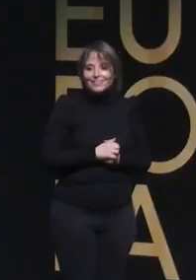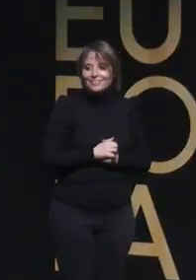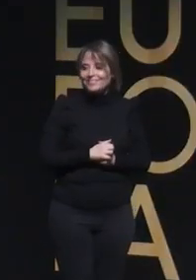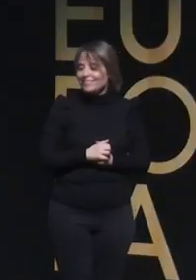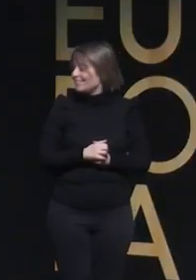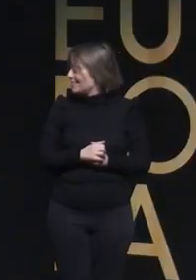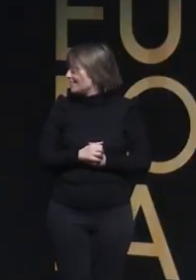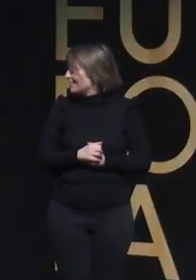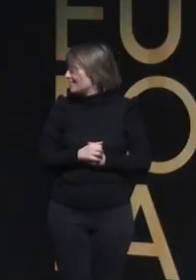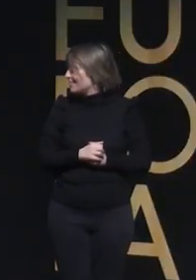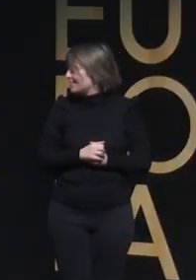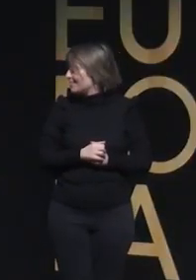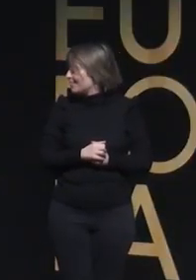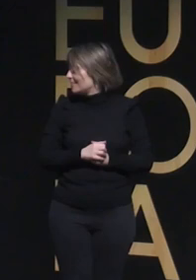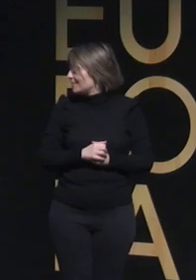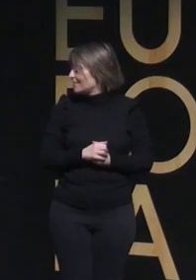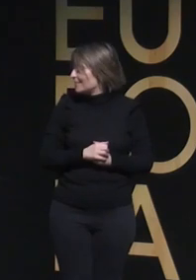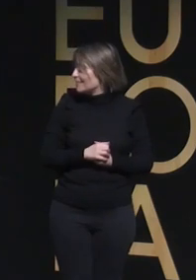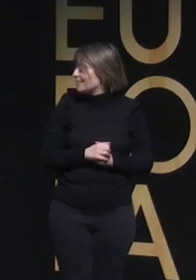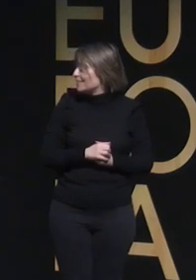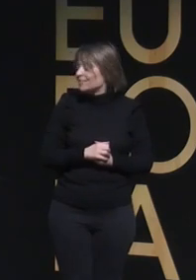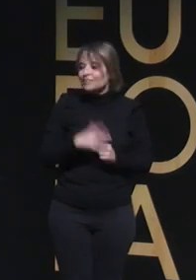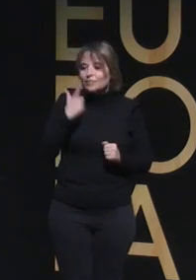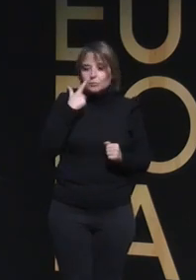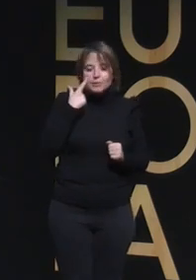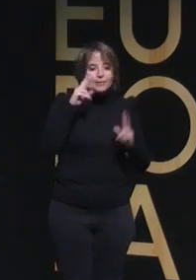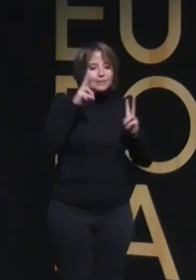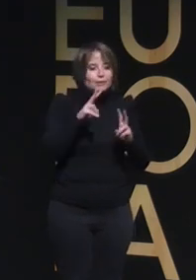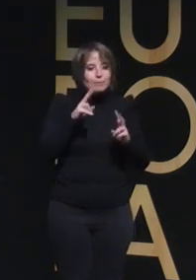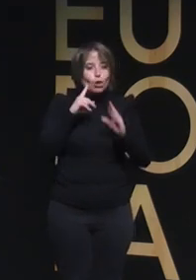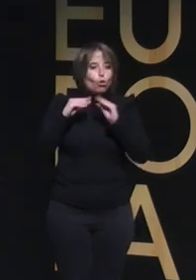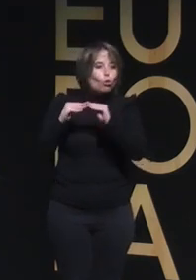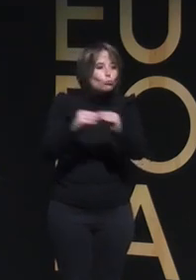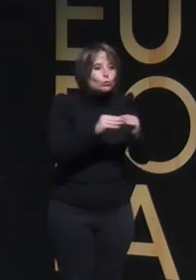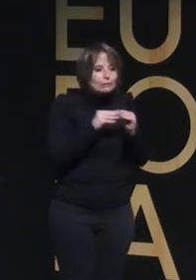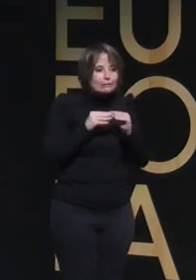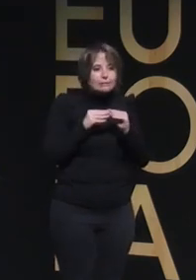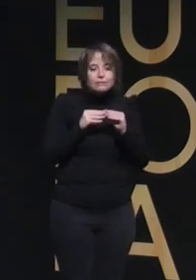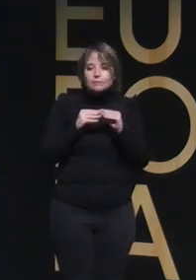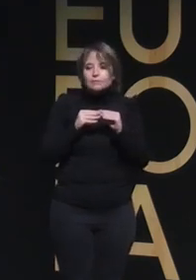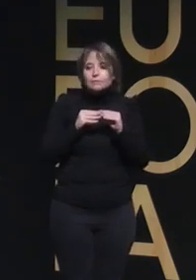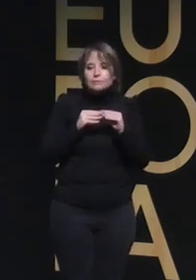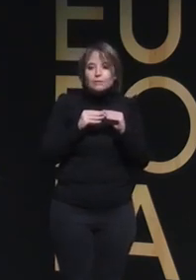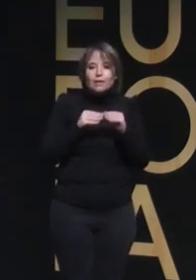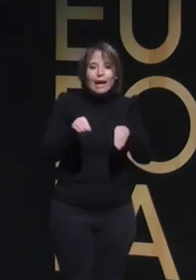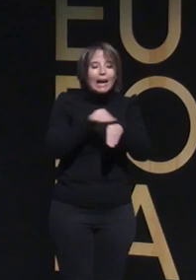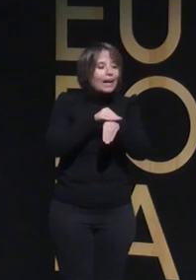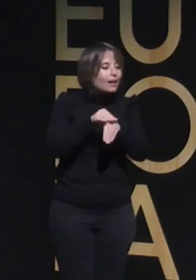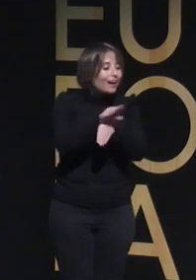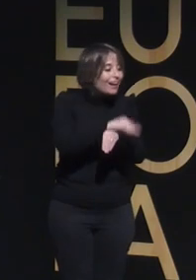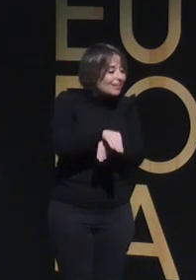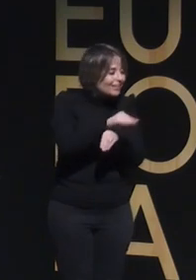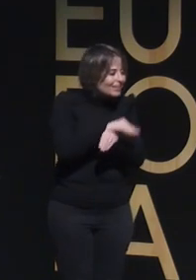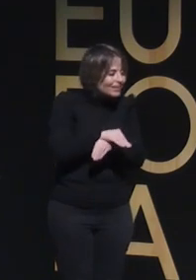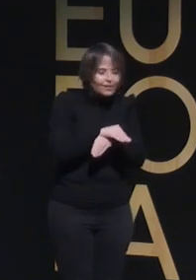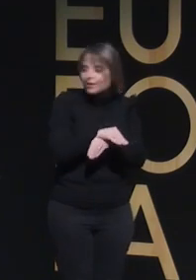Más de filosofía. Entiendo que va más a la idea comunitaria, de alguna manera. Sí, un poco la crianza, lo sí, estamos...